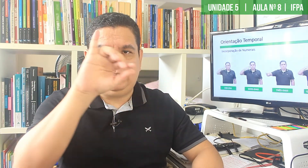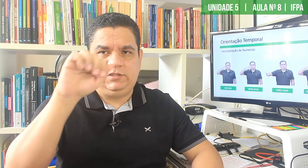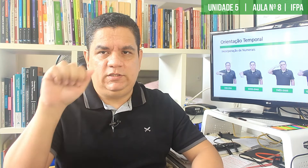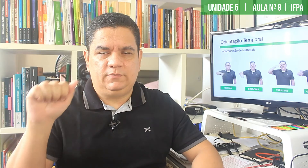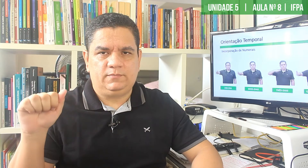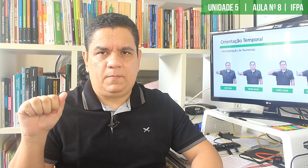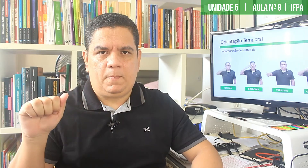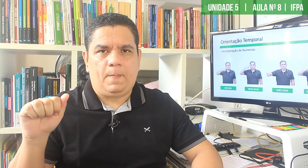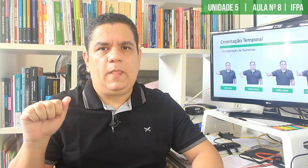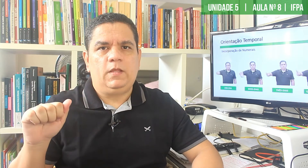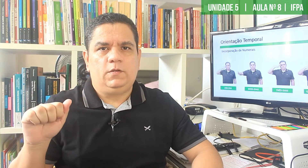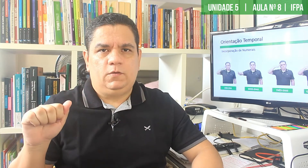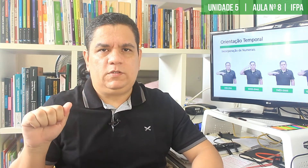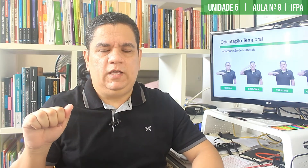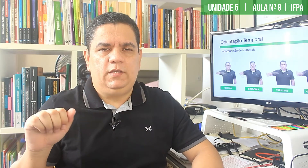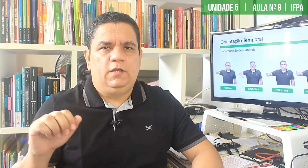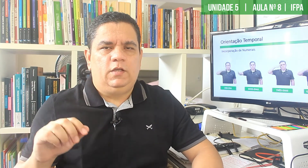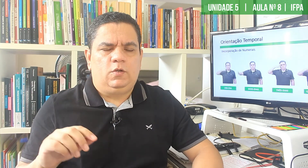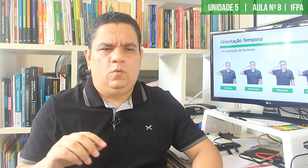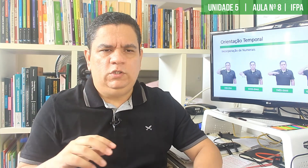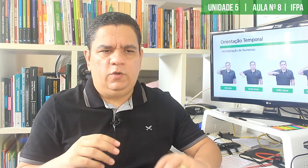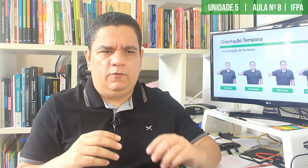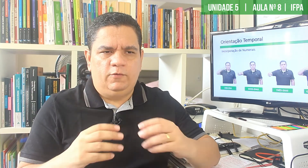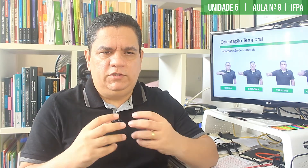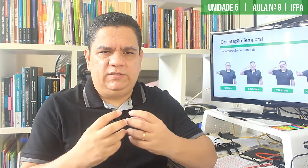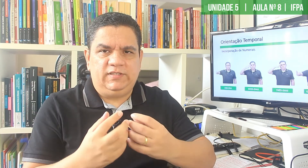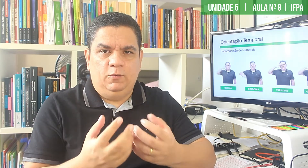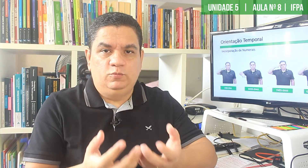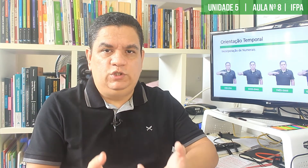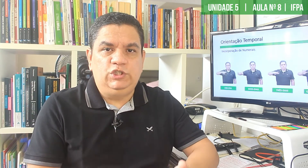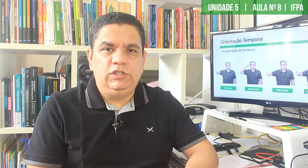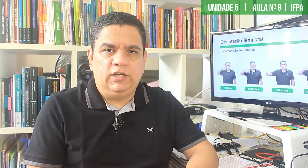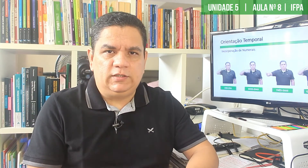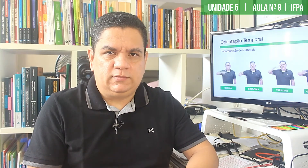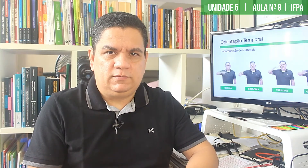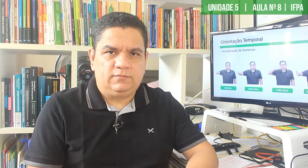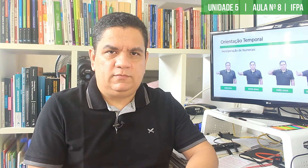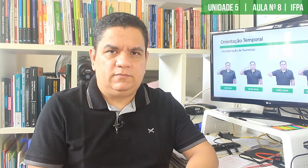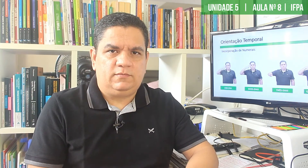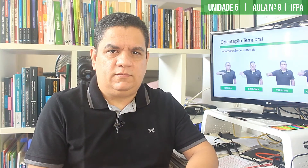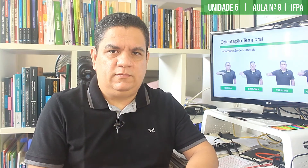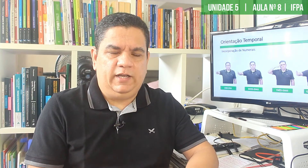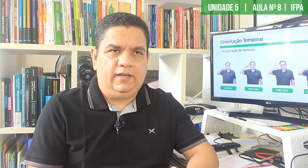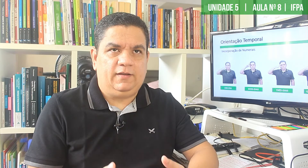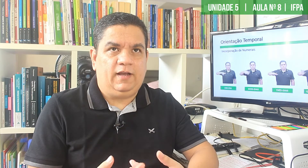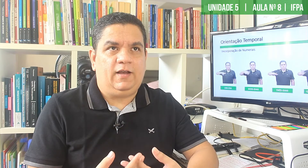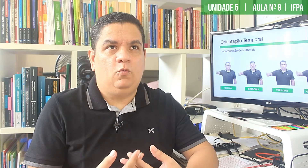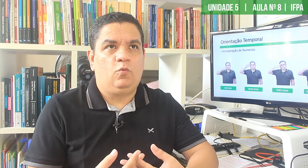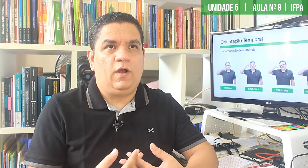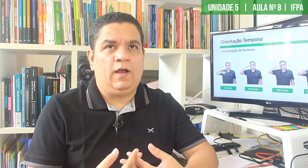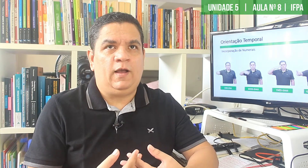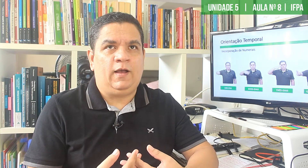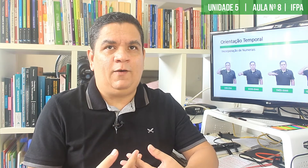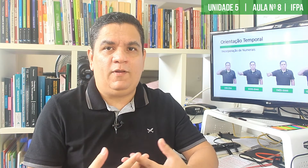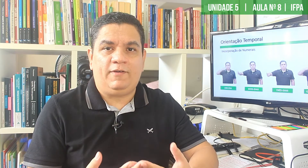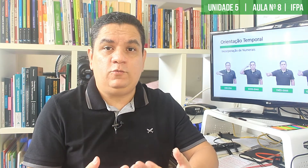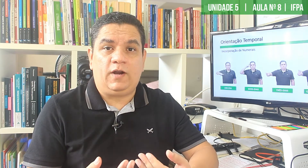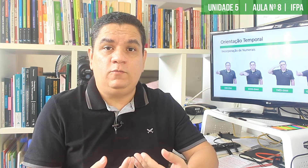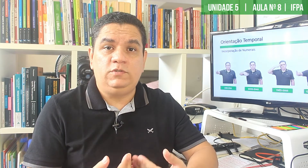dia. Ok, quando eu vou dizer um dia, né, a aula vai durar um dia,